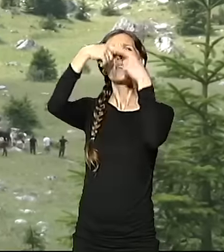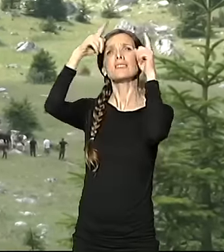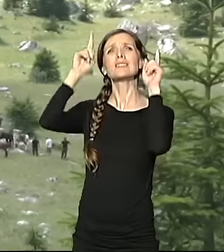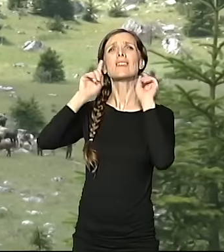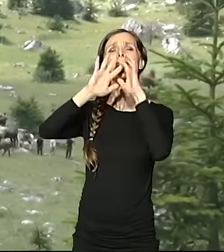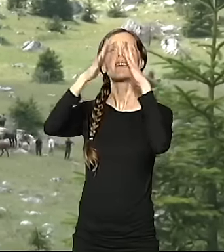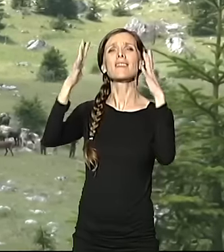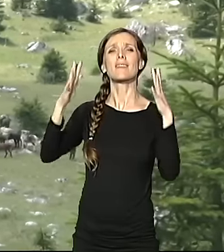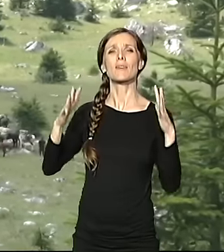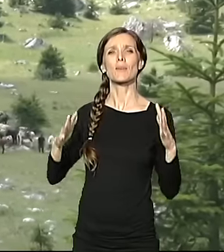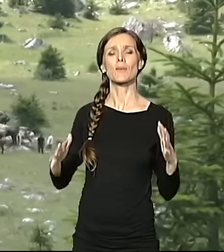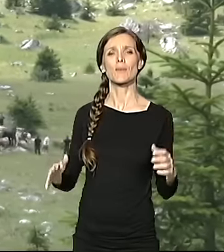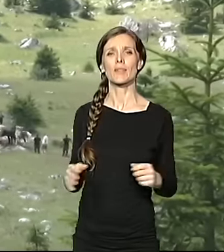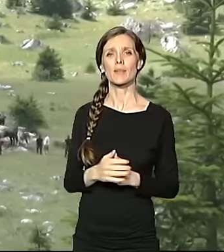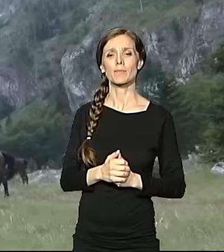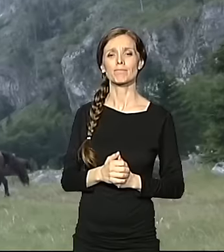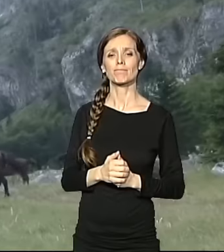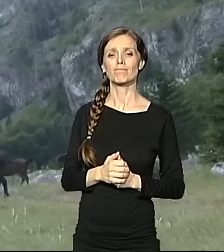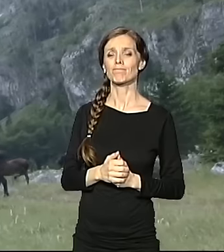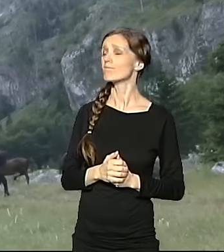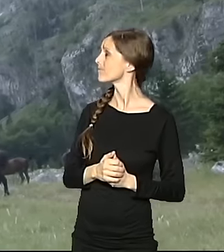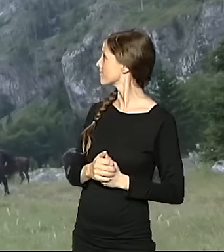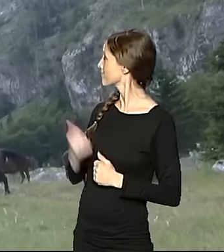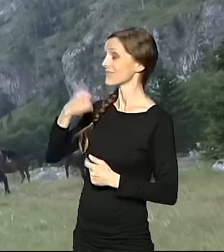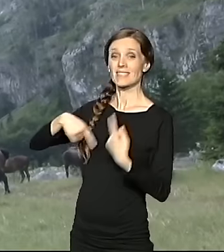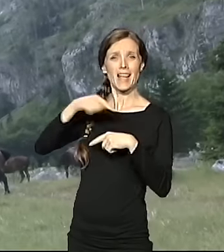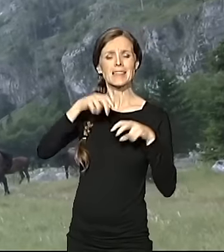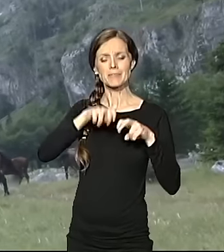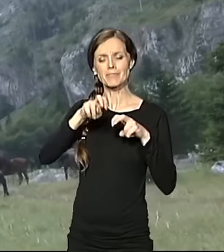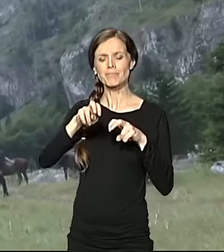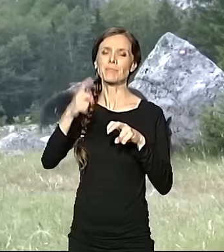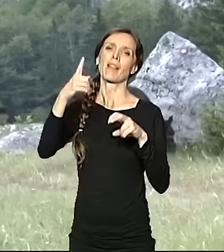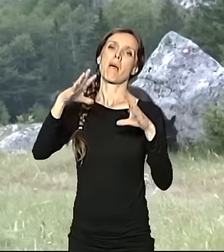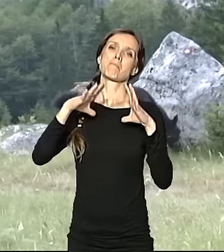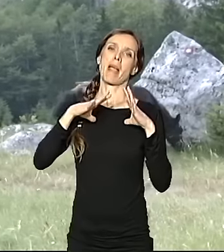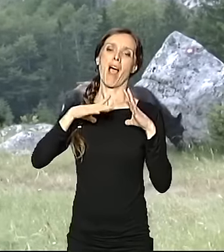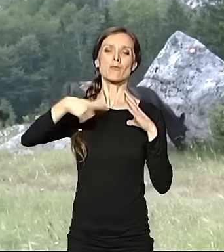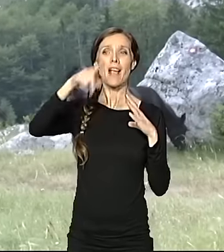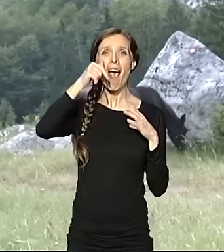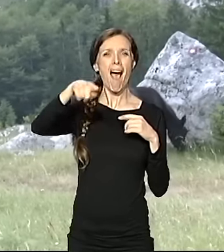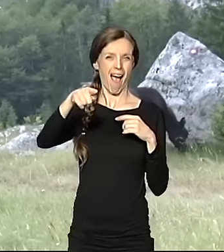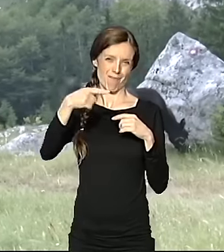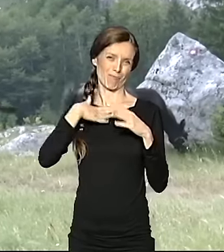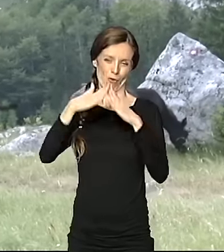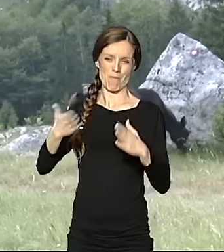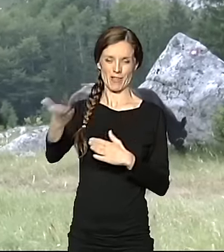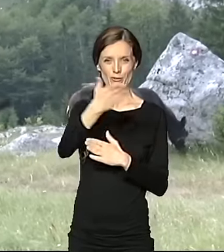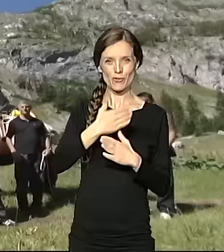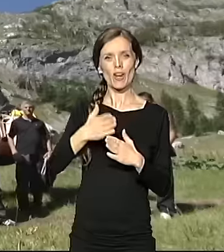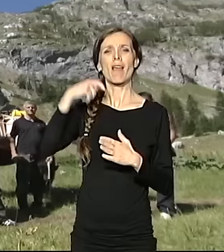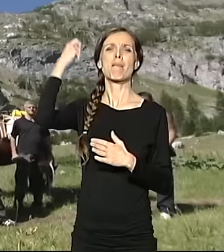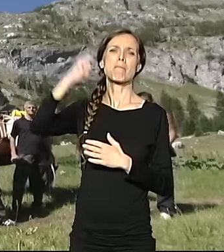Vreme je za prvi duži predah koji naši domaćini začinjavaju pesmu. U jakome pasla